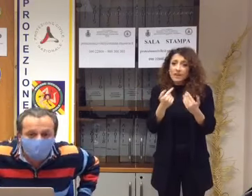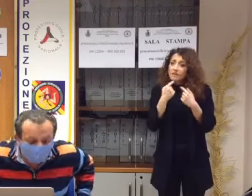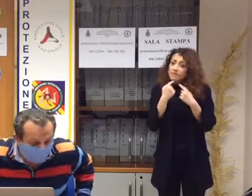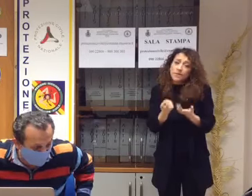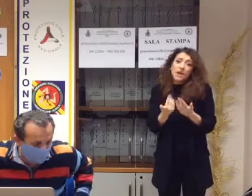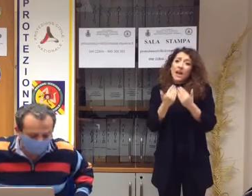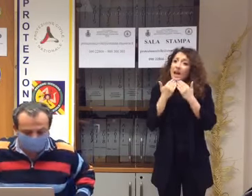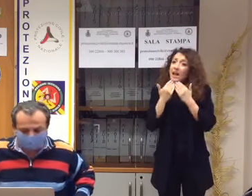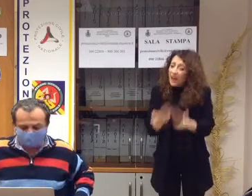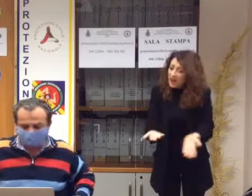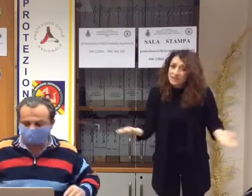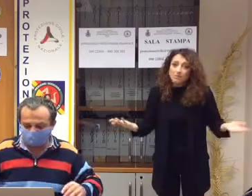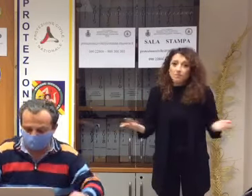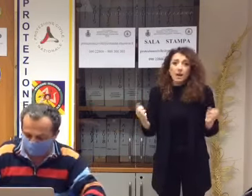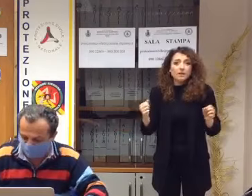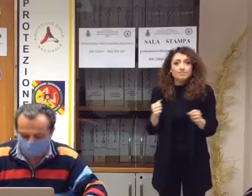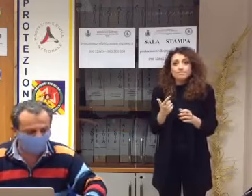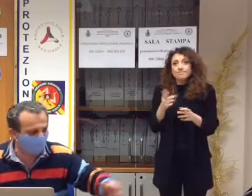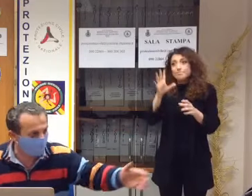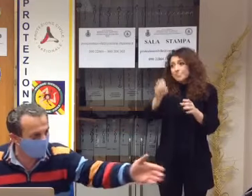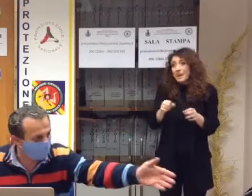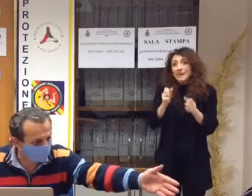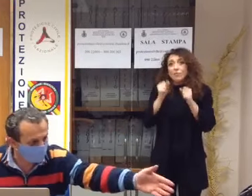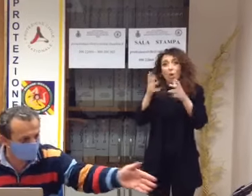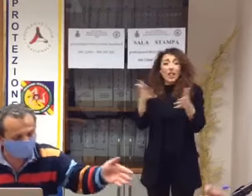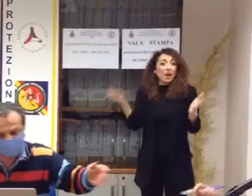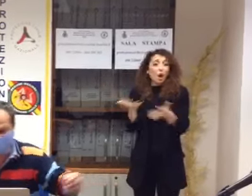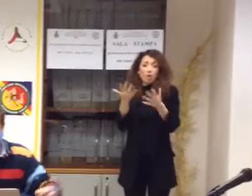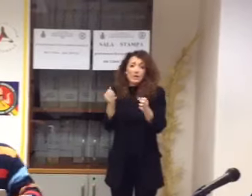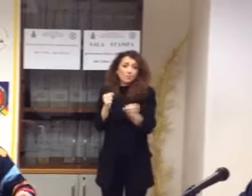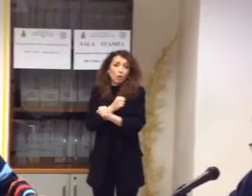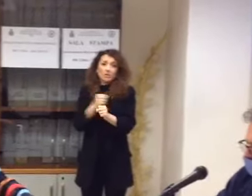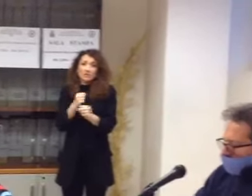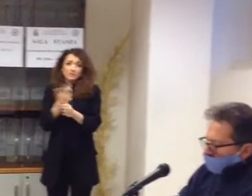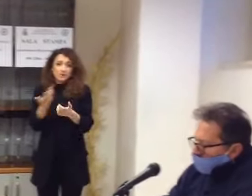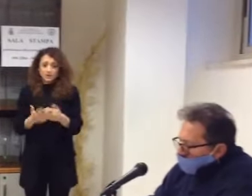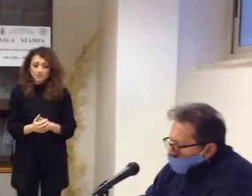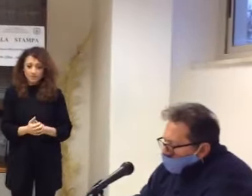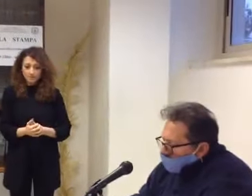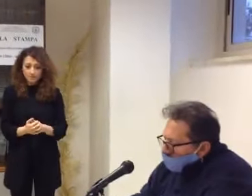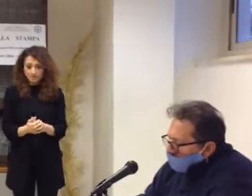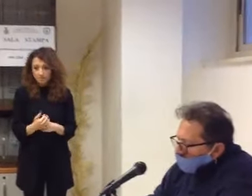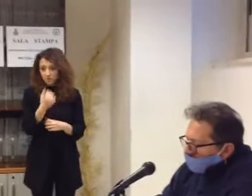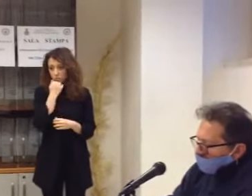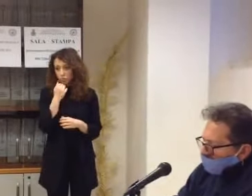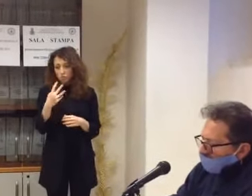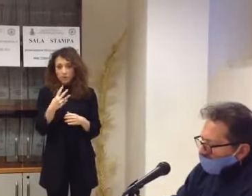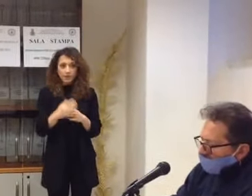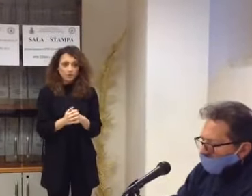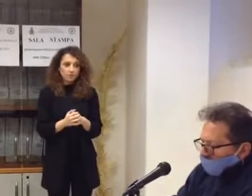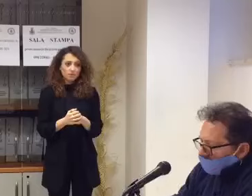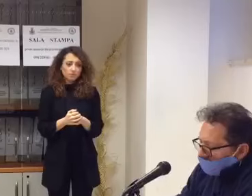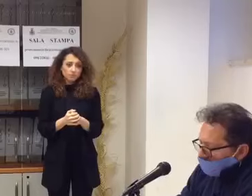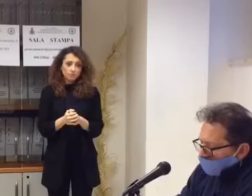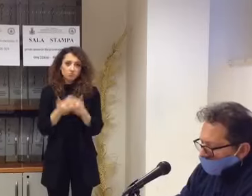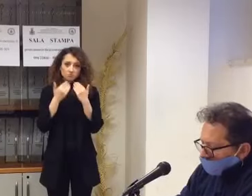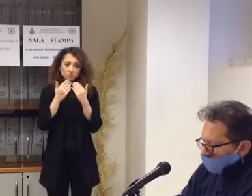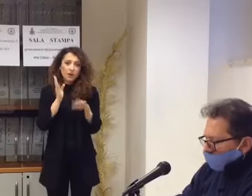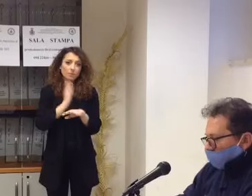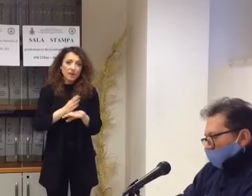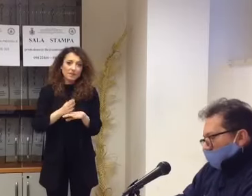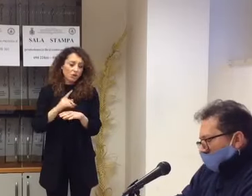non possiamo assolutamente derogare a queste norme. Scusami Max. Nulla sindaco, quindi ringraziamo tutti i